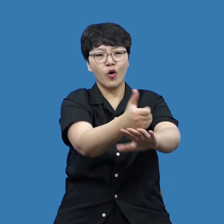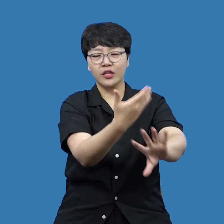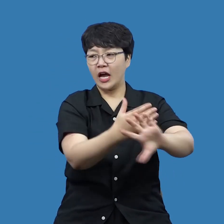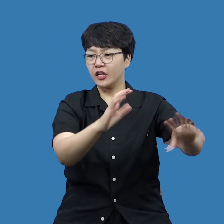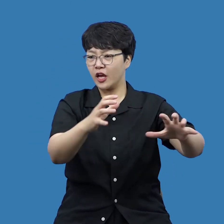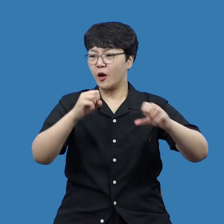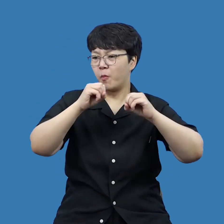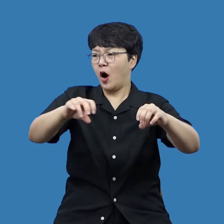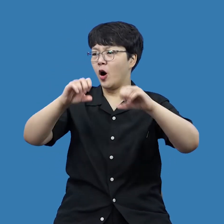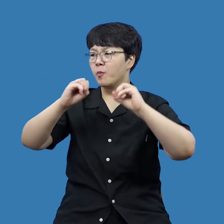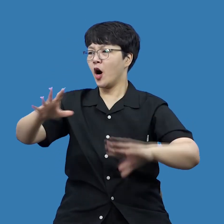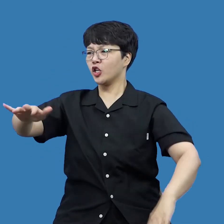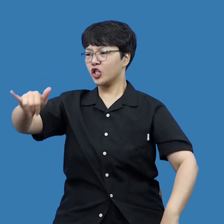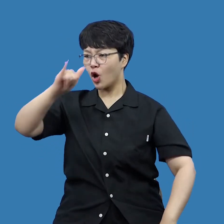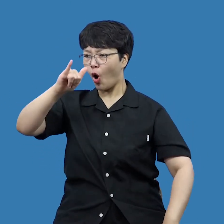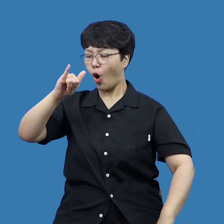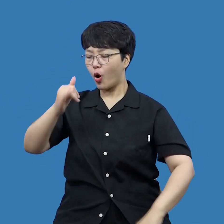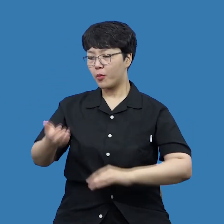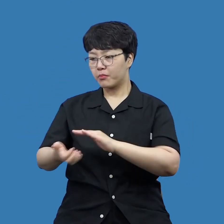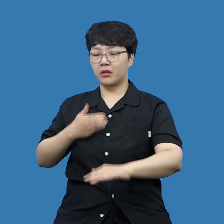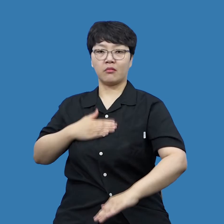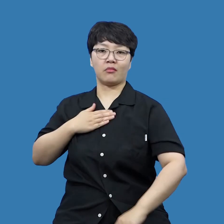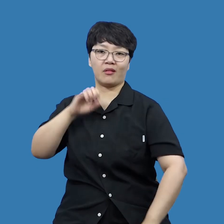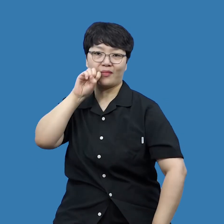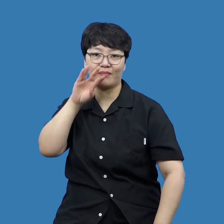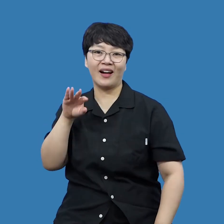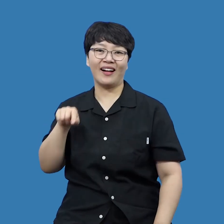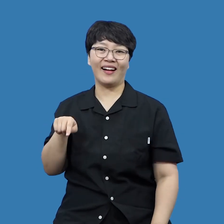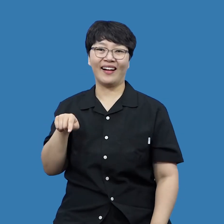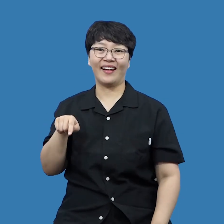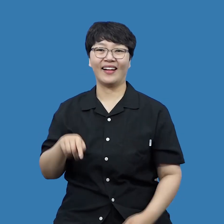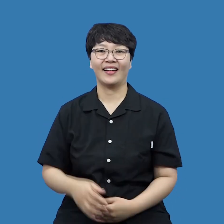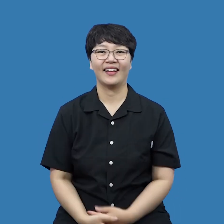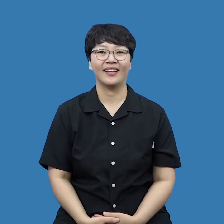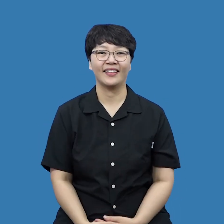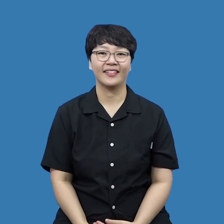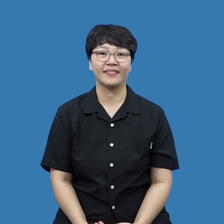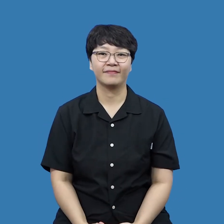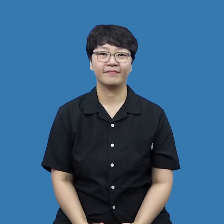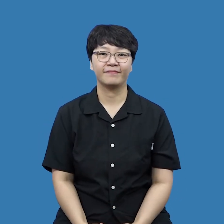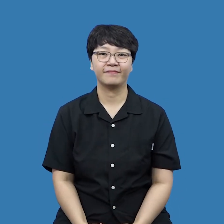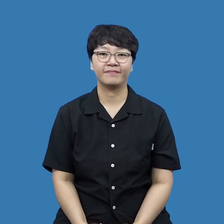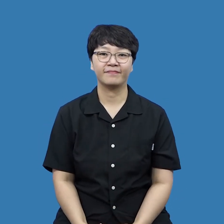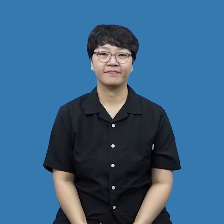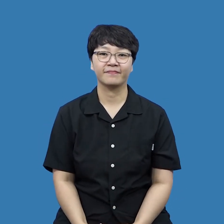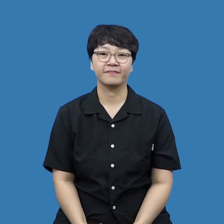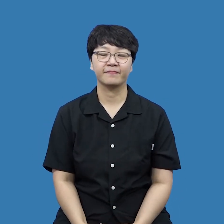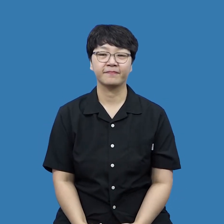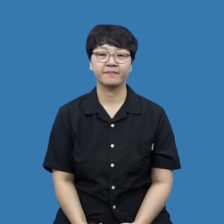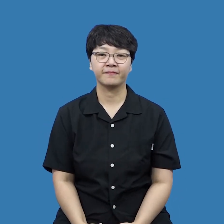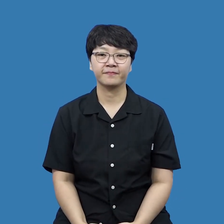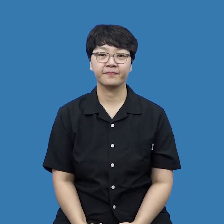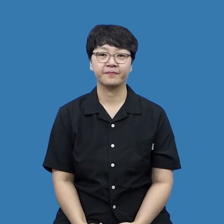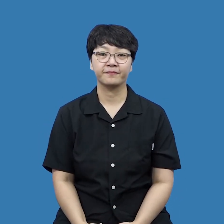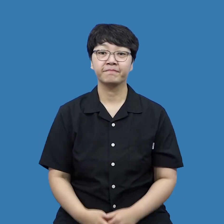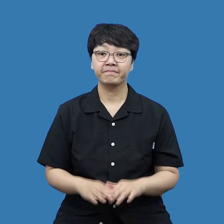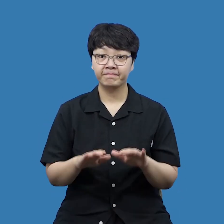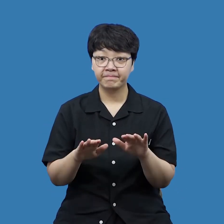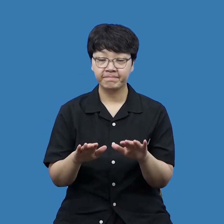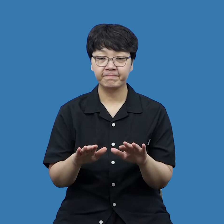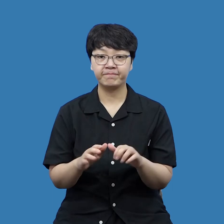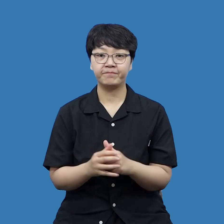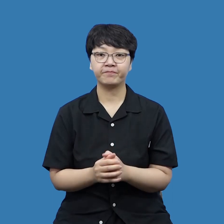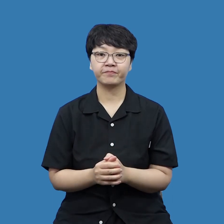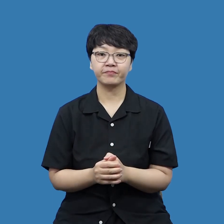분이라고 이 노래 속에 나타나 있단 말이죠. 이 유명한 찬양입니다. 자, 그런데